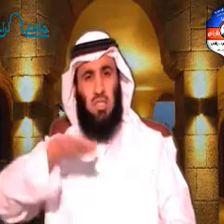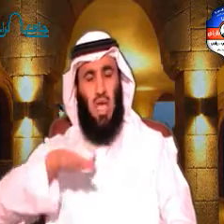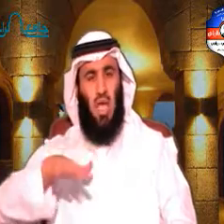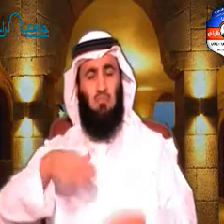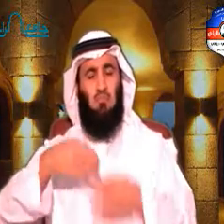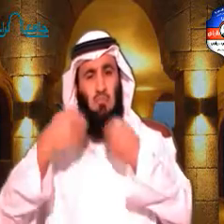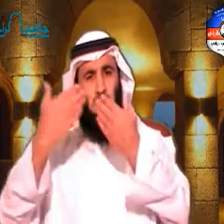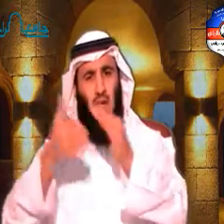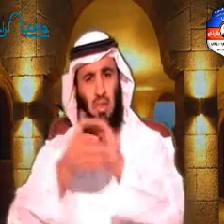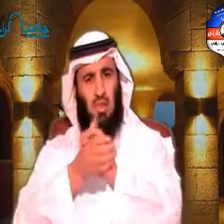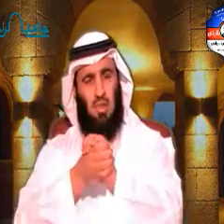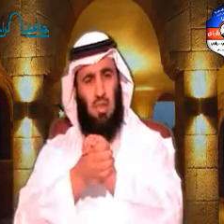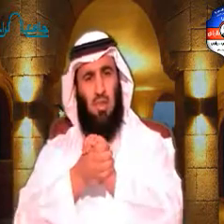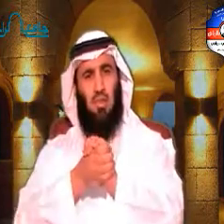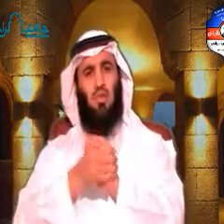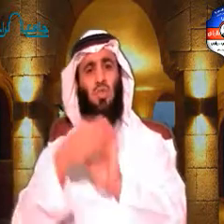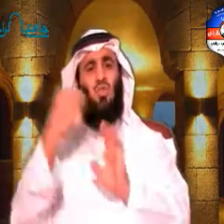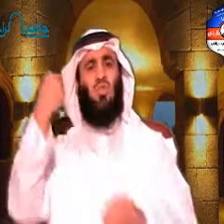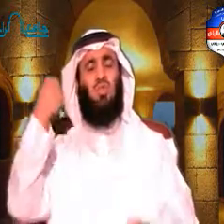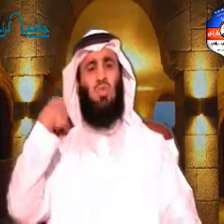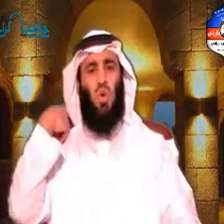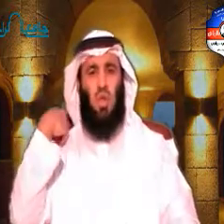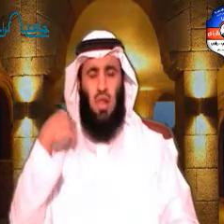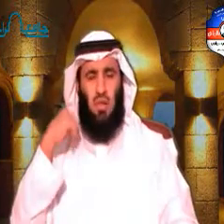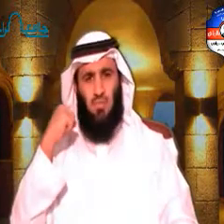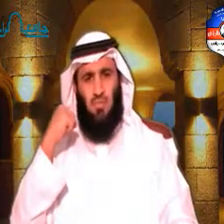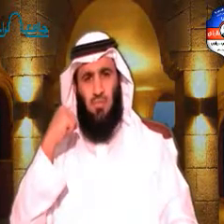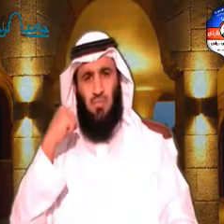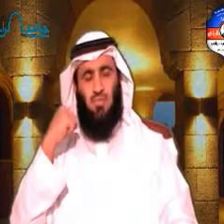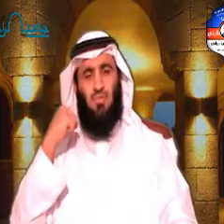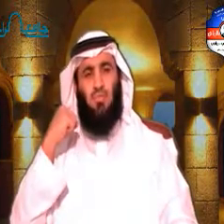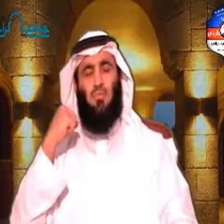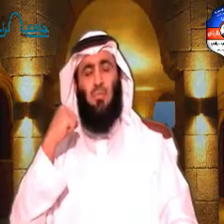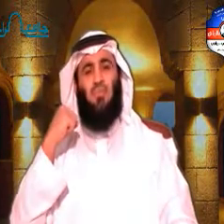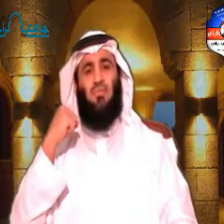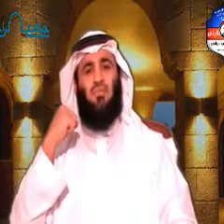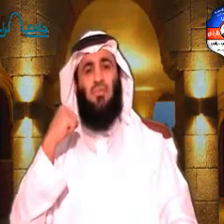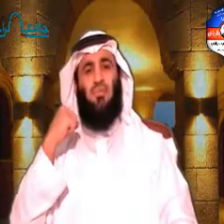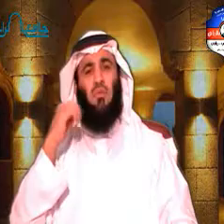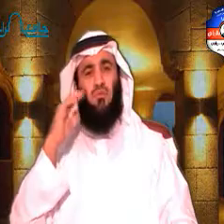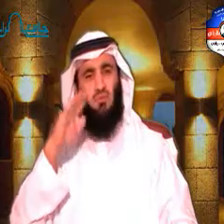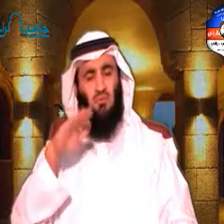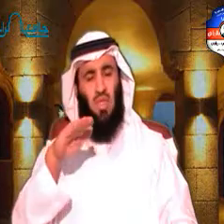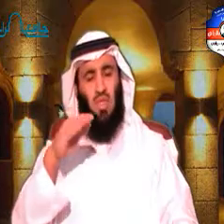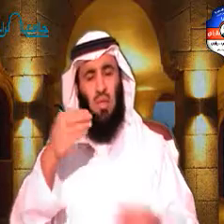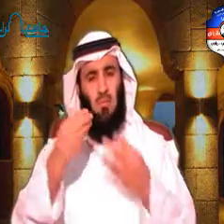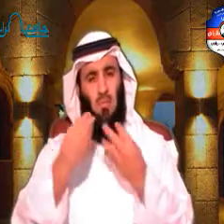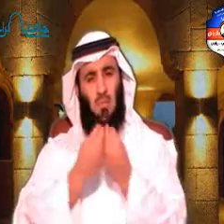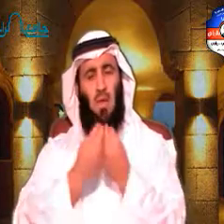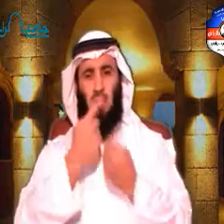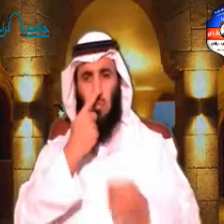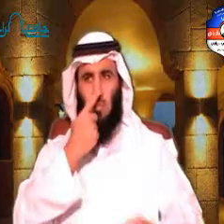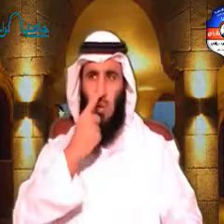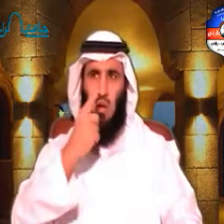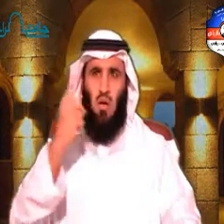سننا الأخذ بها تصديق لكتاب الله واستعمال لطاعة الله